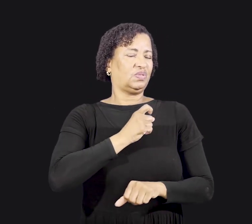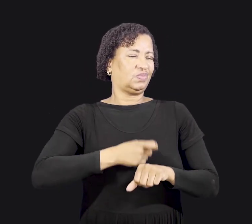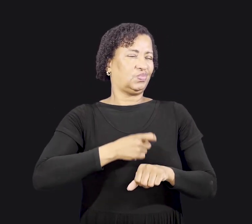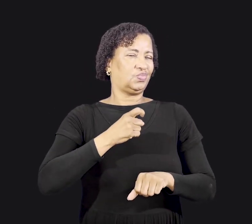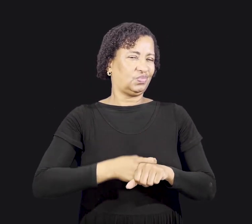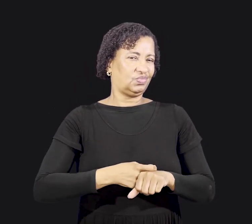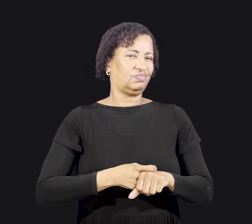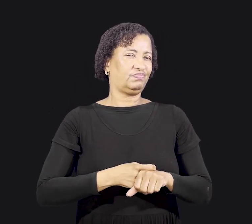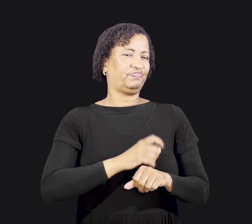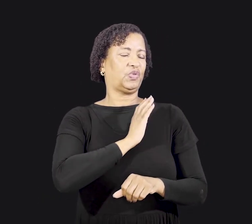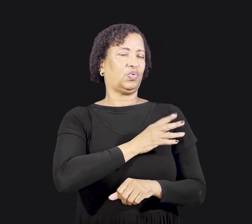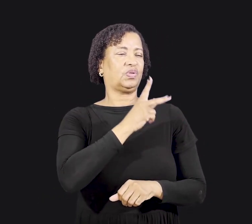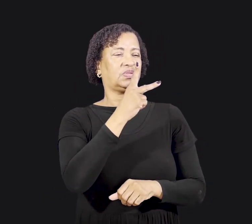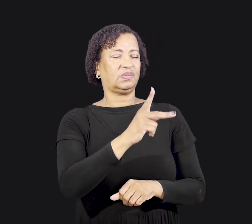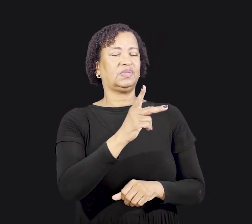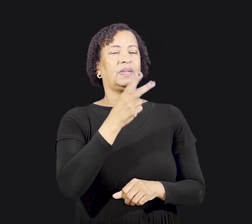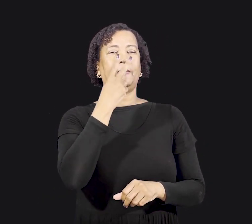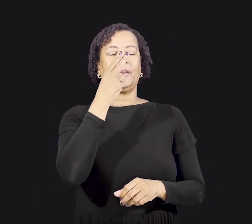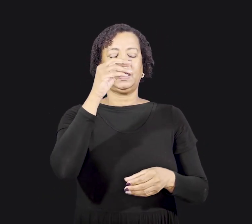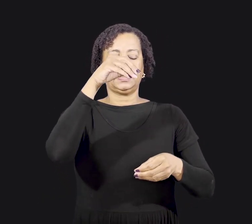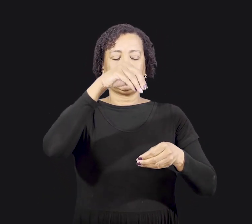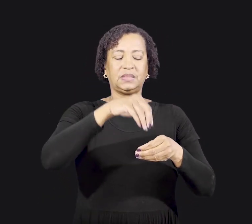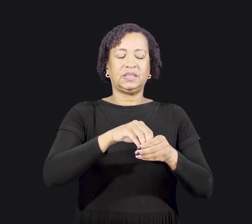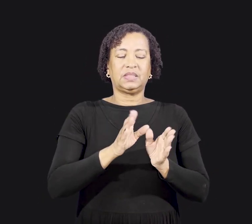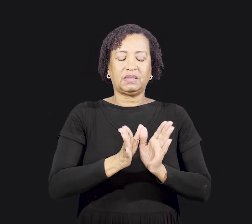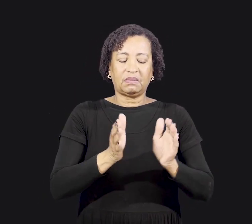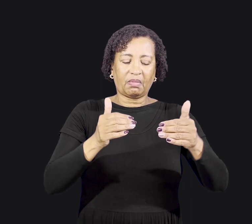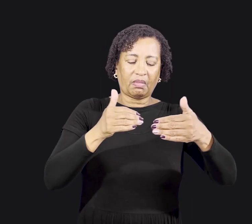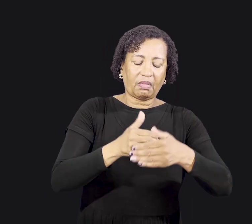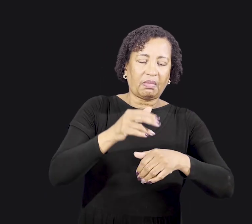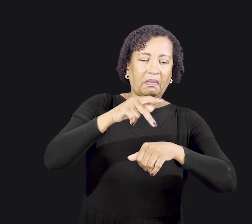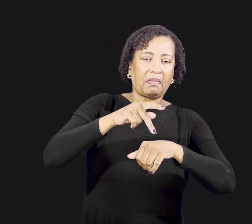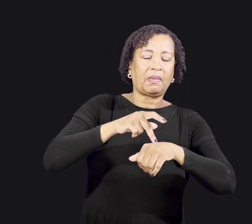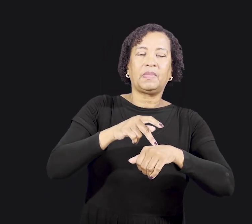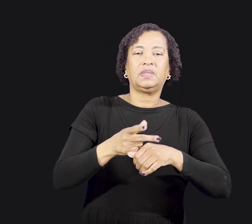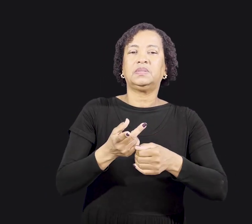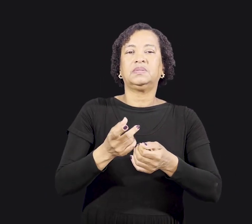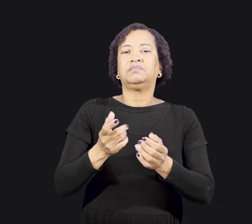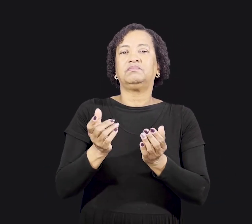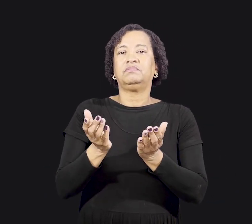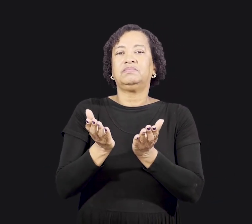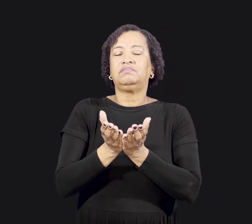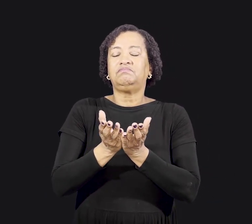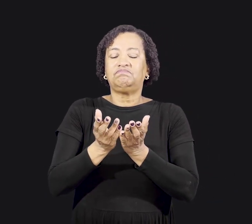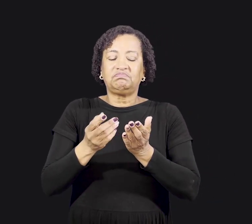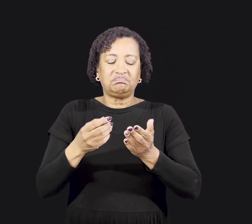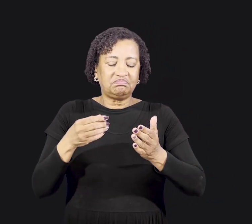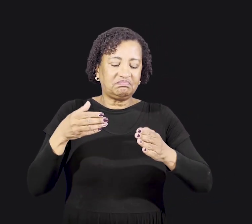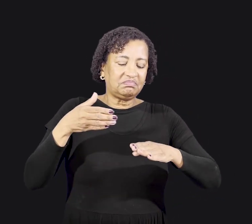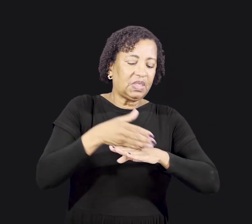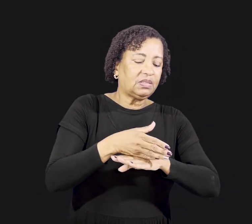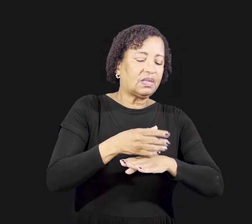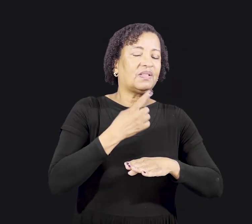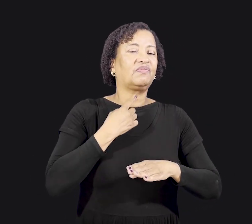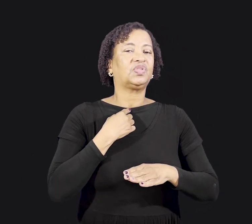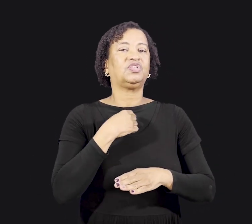duro. O coração delas está dentro de uma caixa de concreto e a palavra de Deus não tem como penetrar na sua vontade. Isso